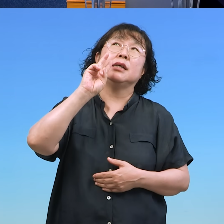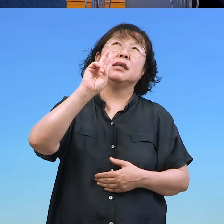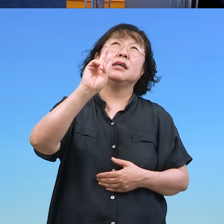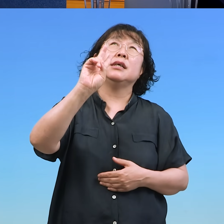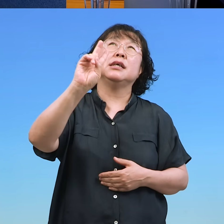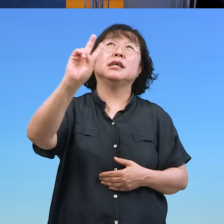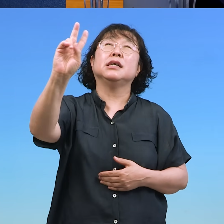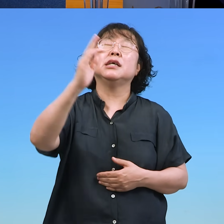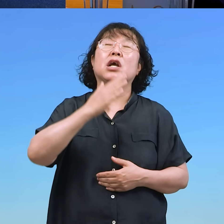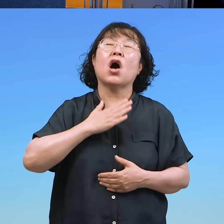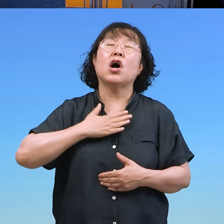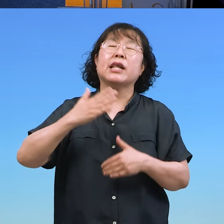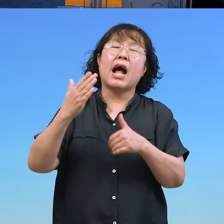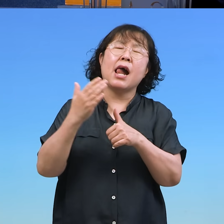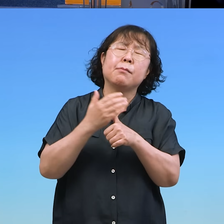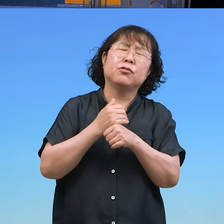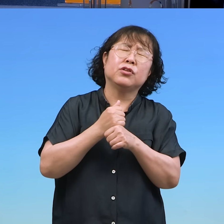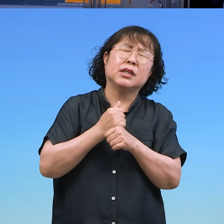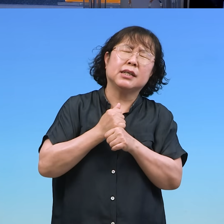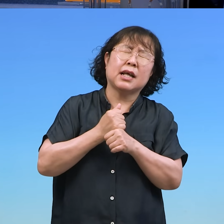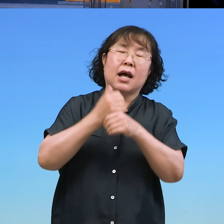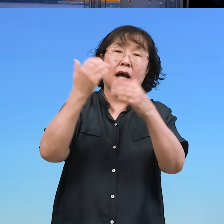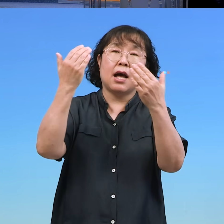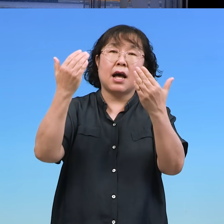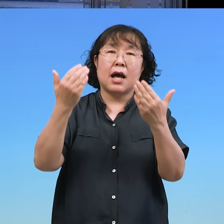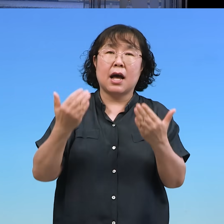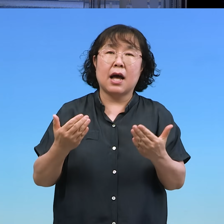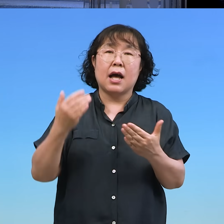아버지여 날 붙드사